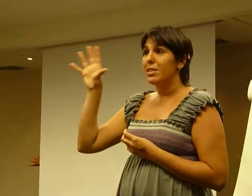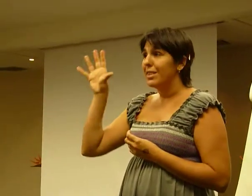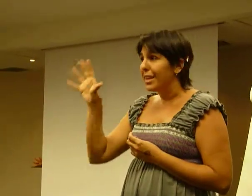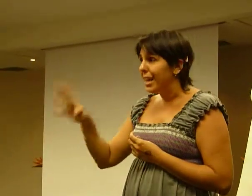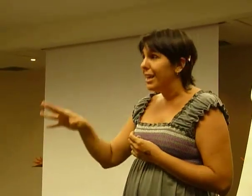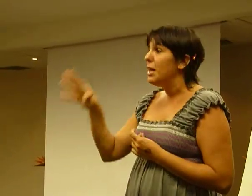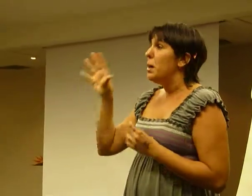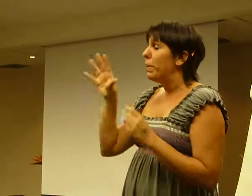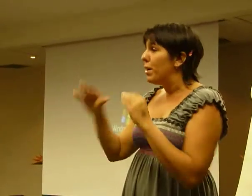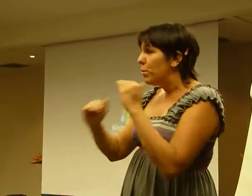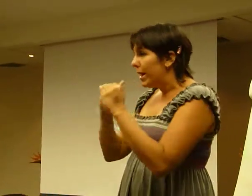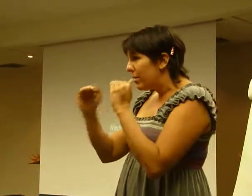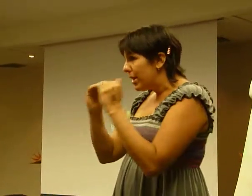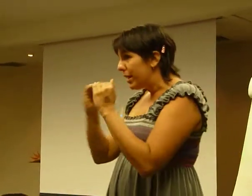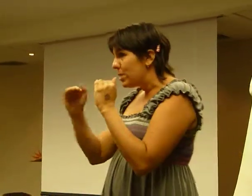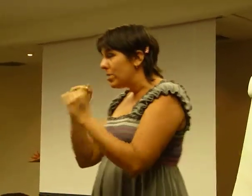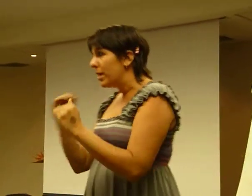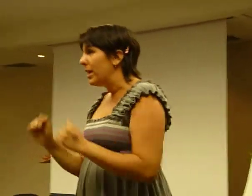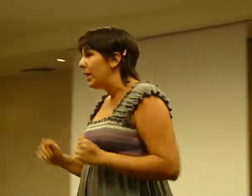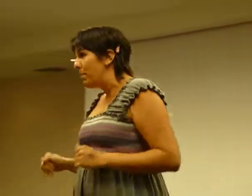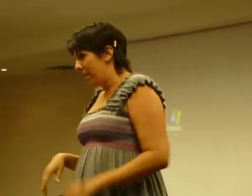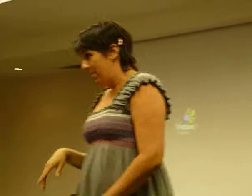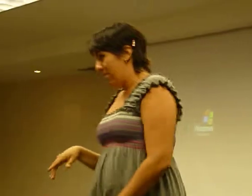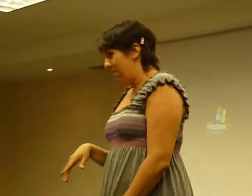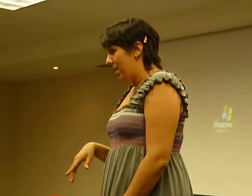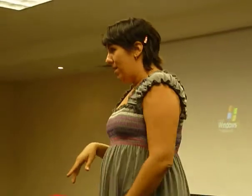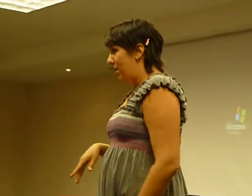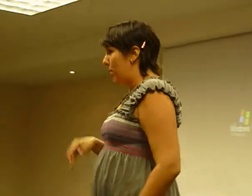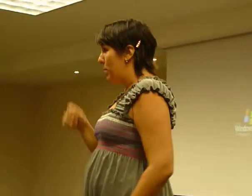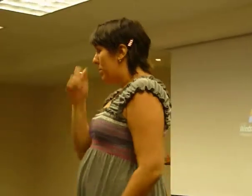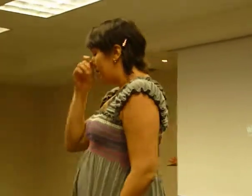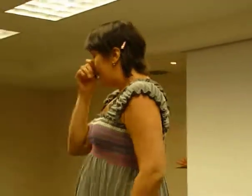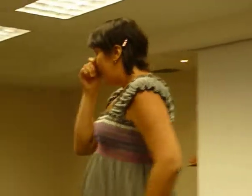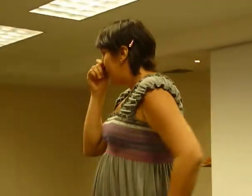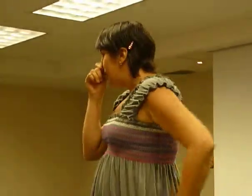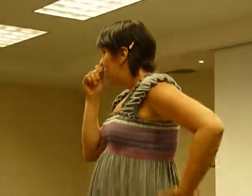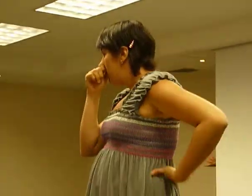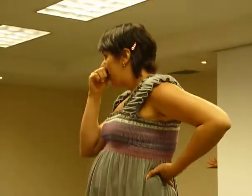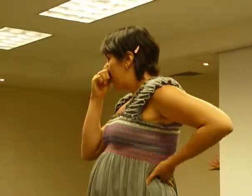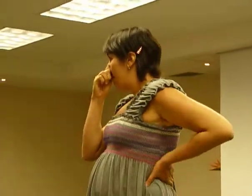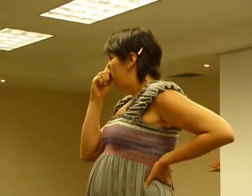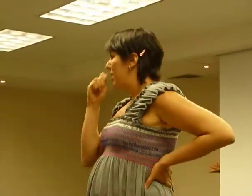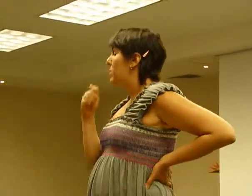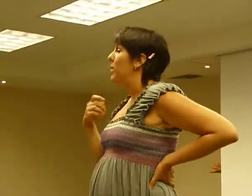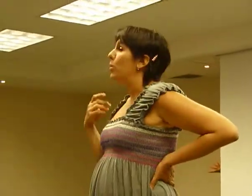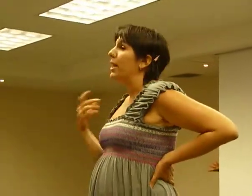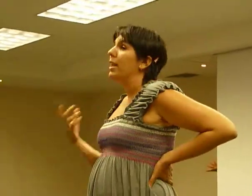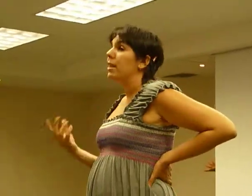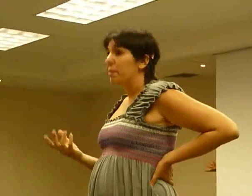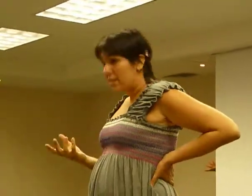están ahí para ayudarnos a que esto se equilibre. Los libros están ahí también para ayudarnos a educar en la diversidad.